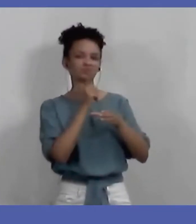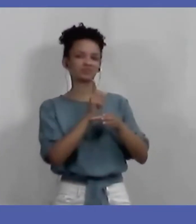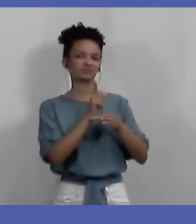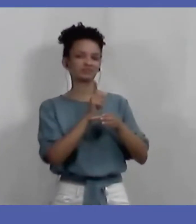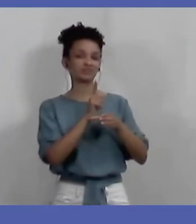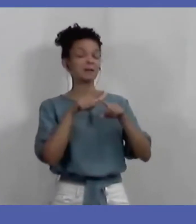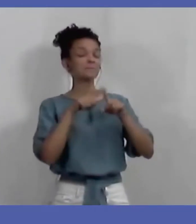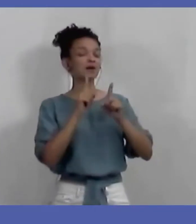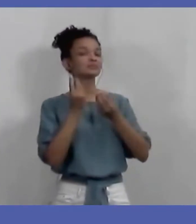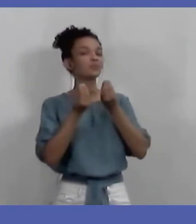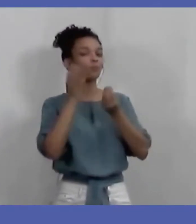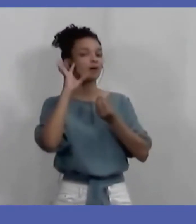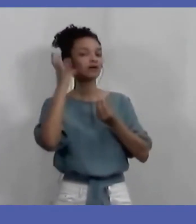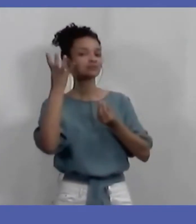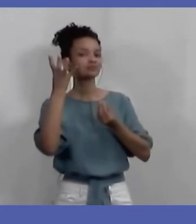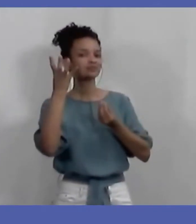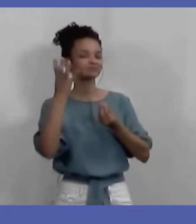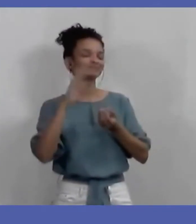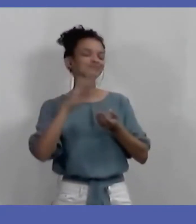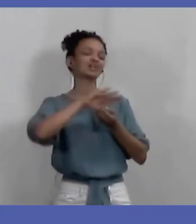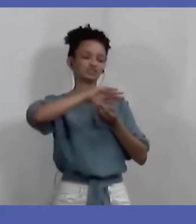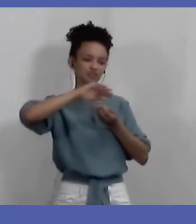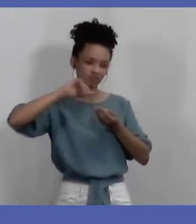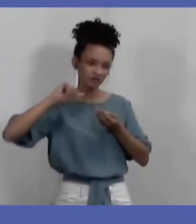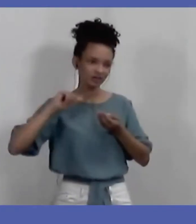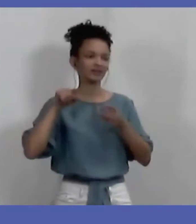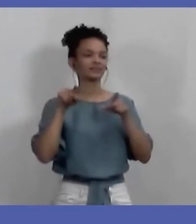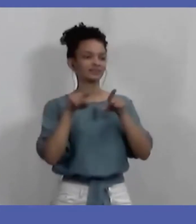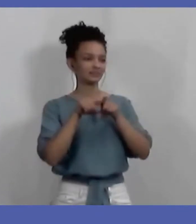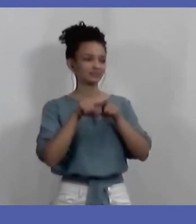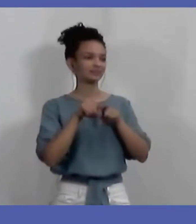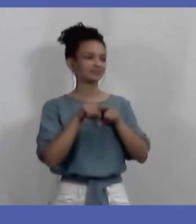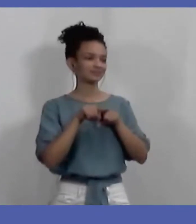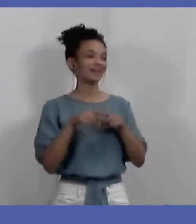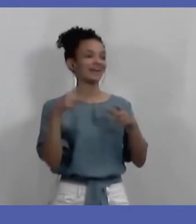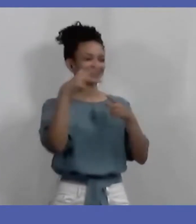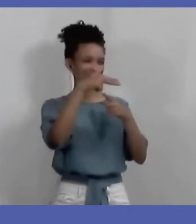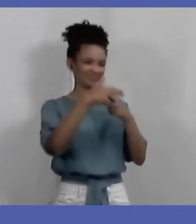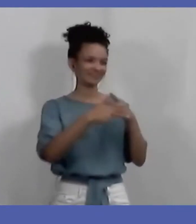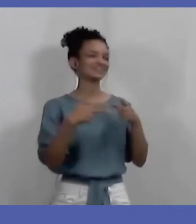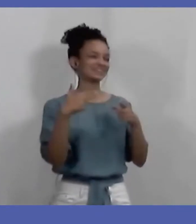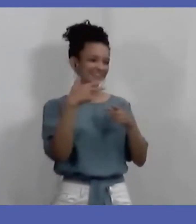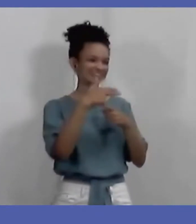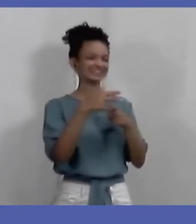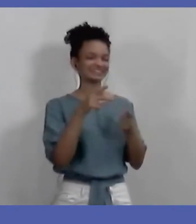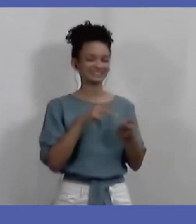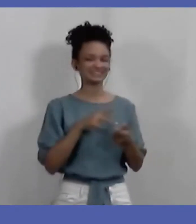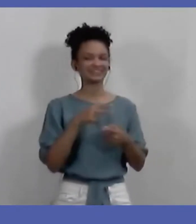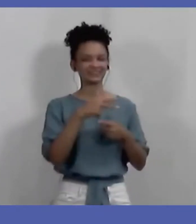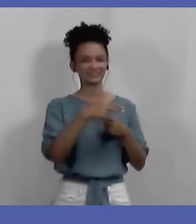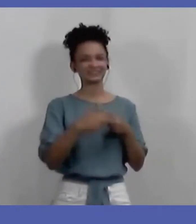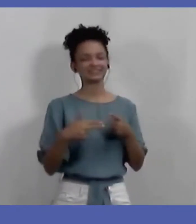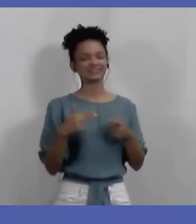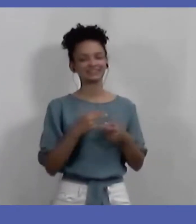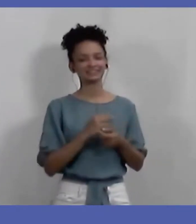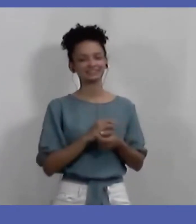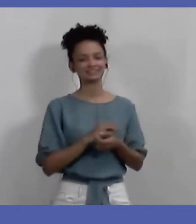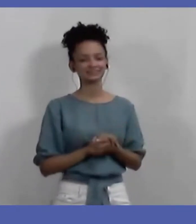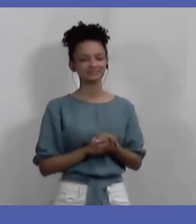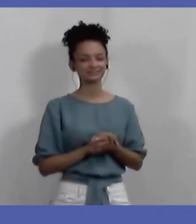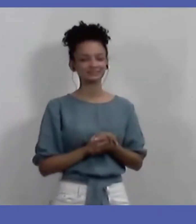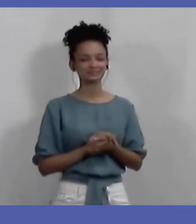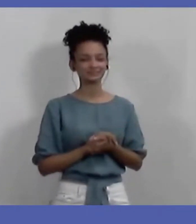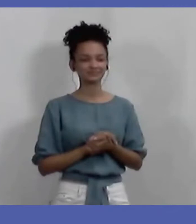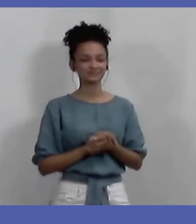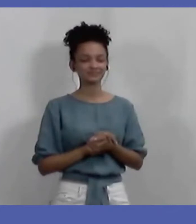um jeito. Só que não é salvo porque não quer. Amém? Depende de nós. Então o